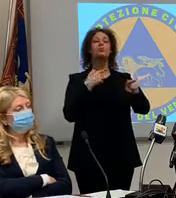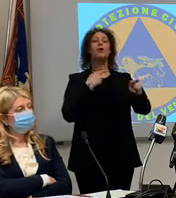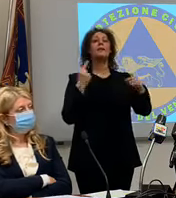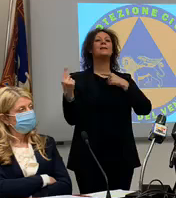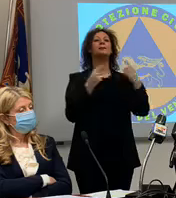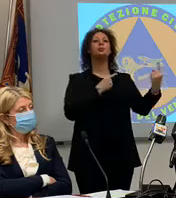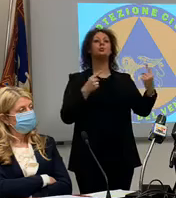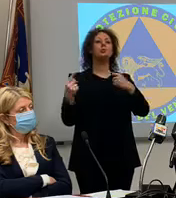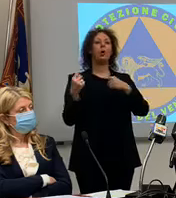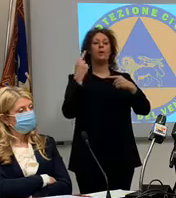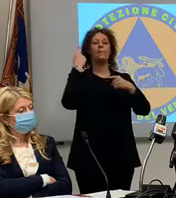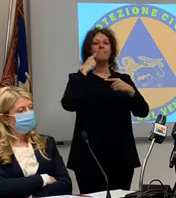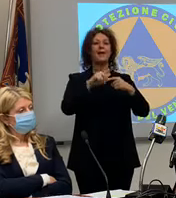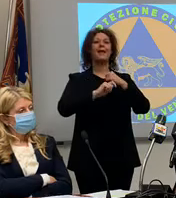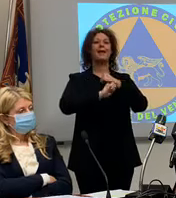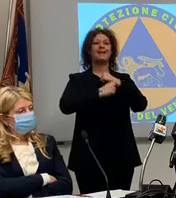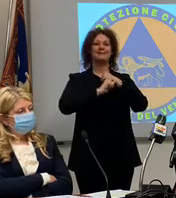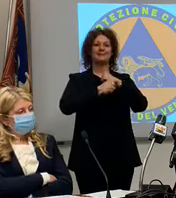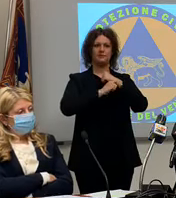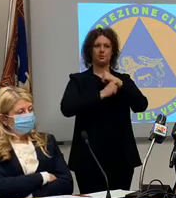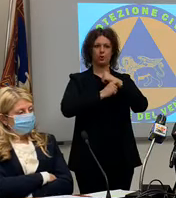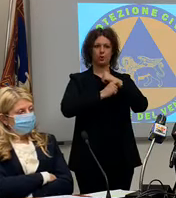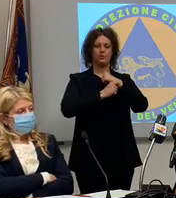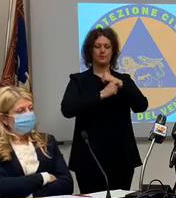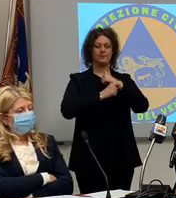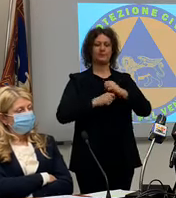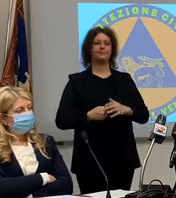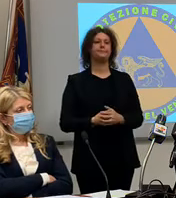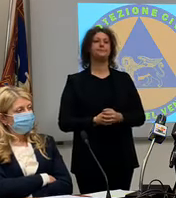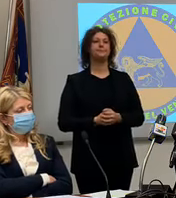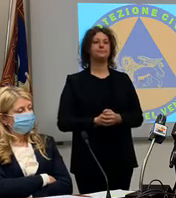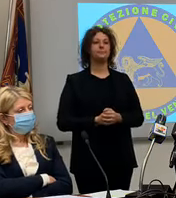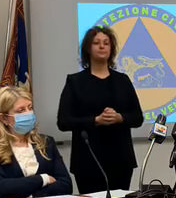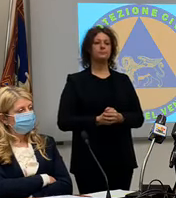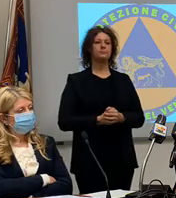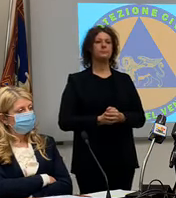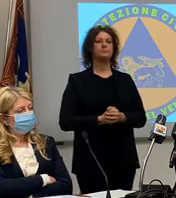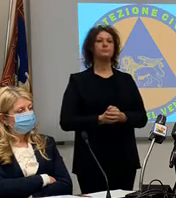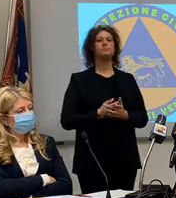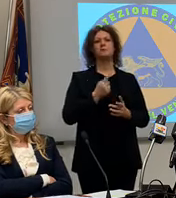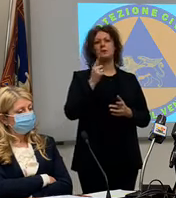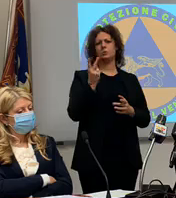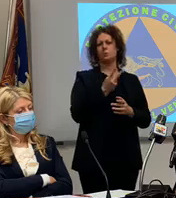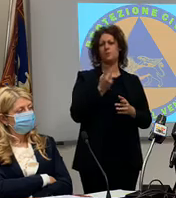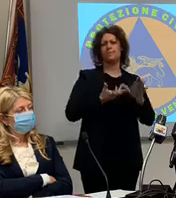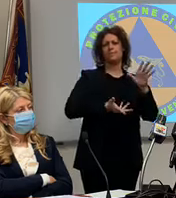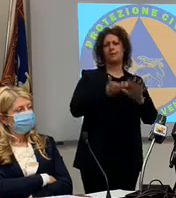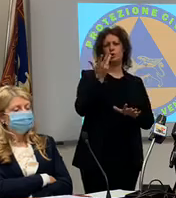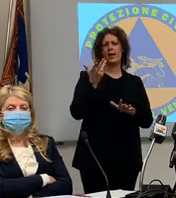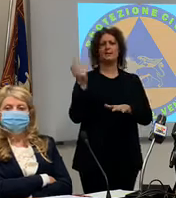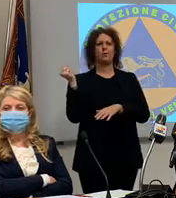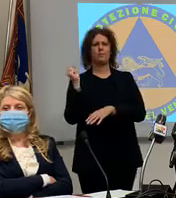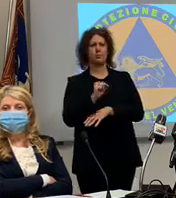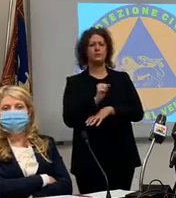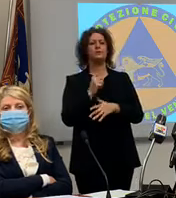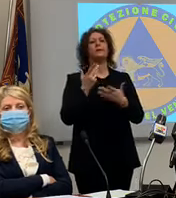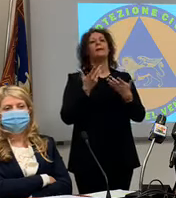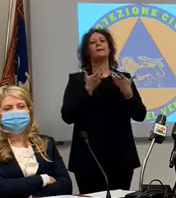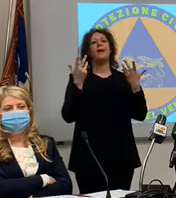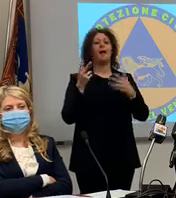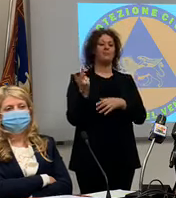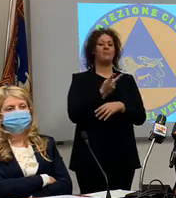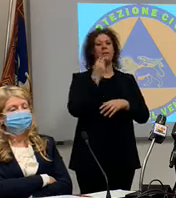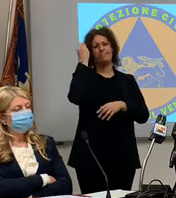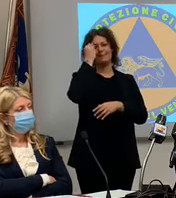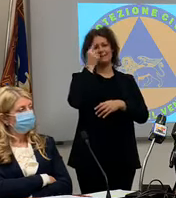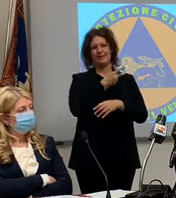restrizioni sia di maggioranza che di opposizione e sia che in maggioranza che In opposizione ci sono posizioni diciamo